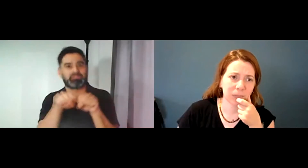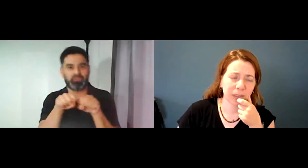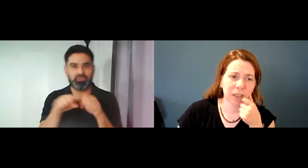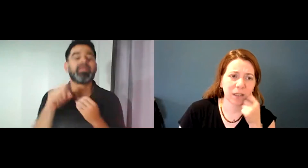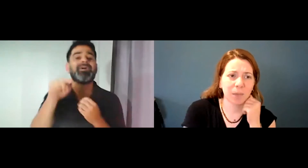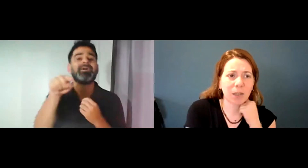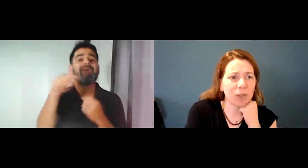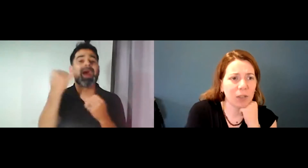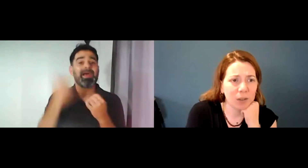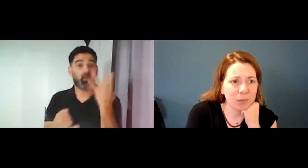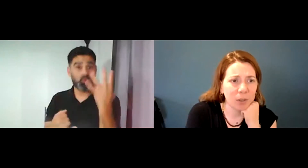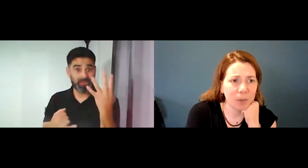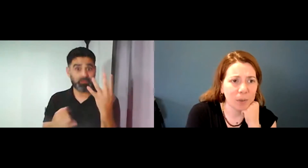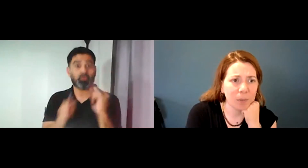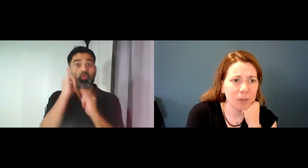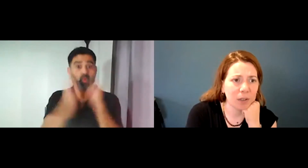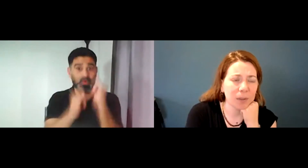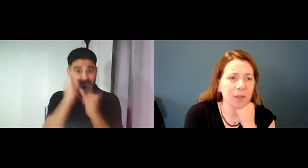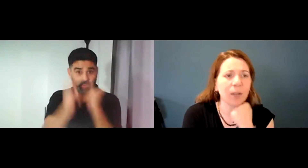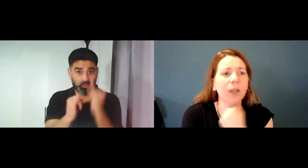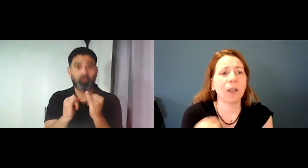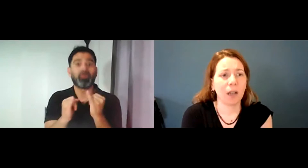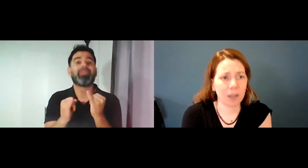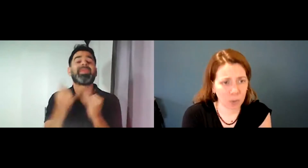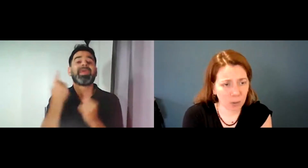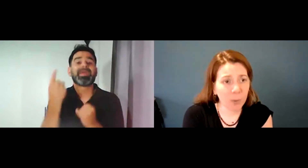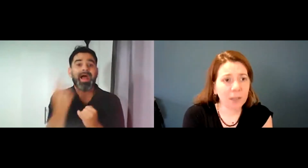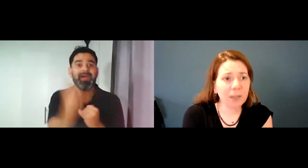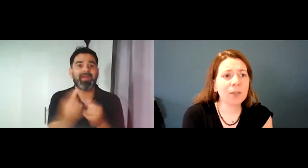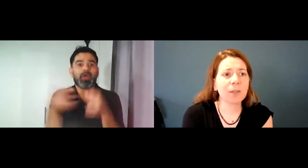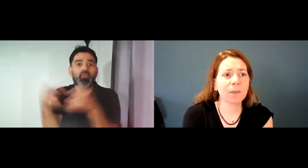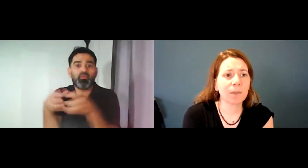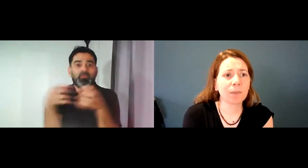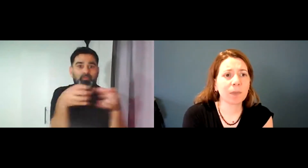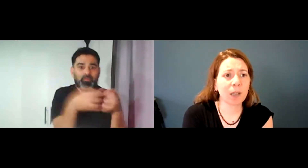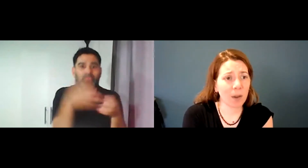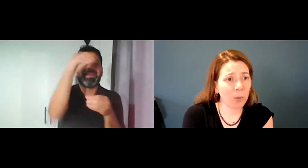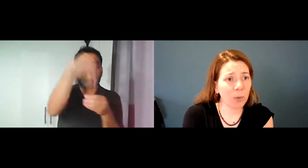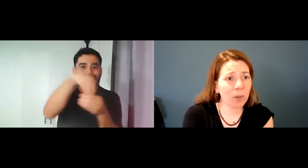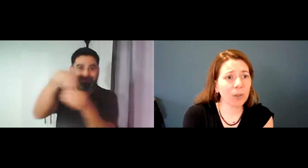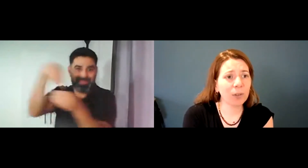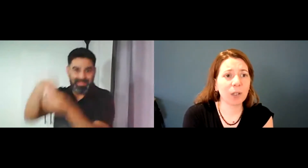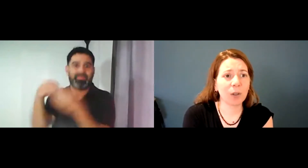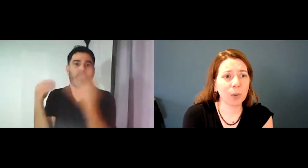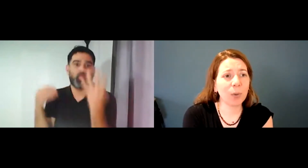¿Ves? Ahí se me congeló. Bueno, a ver, vamos otra vez. Hay cuatro cuentos, cada uno de los